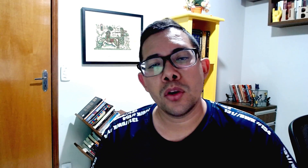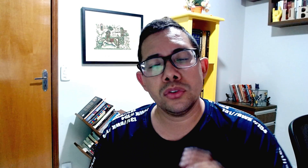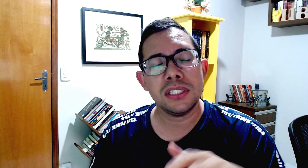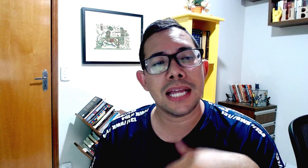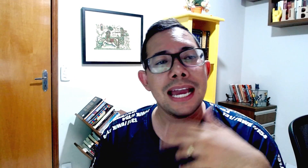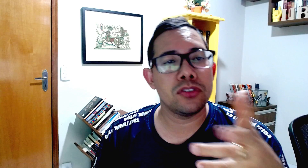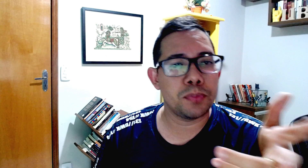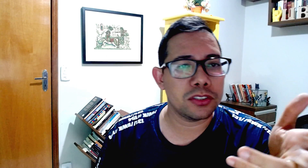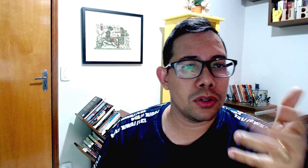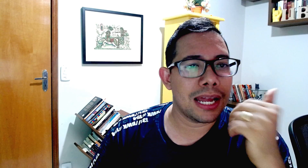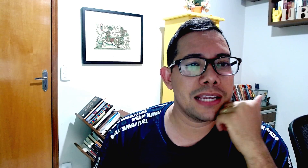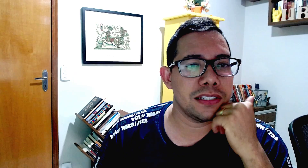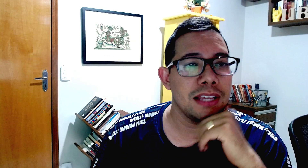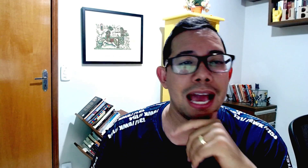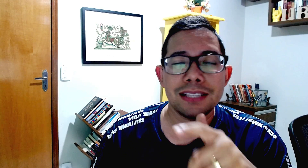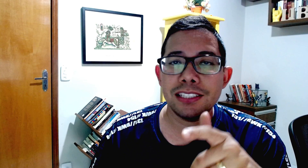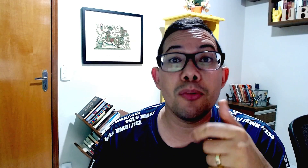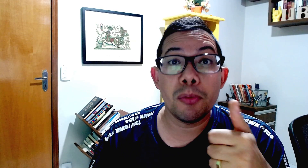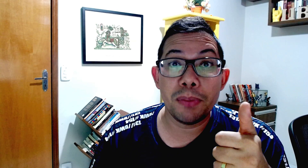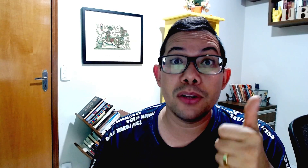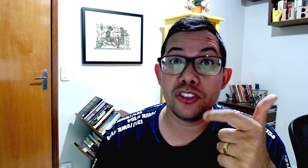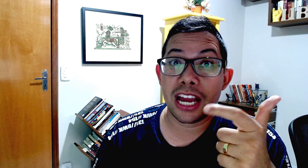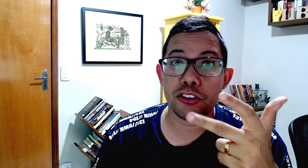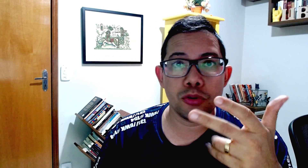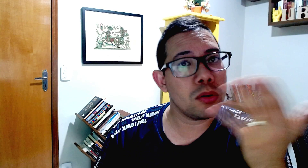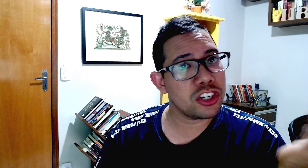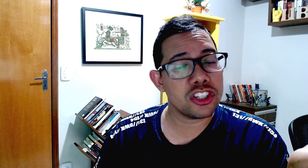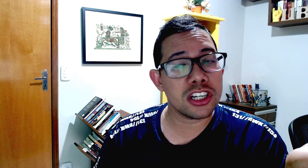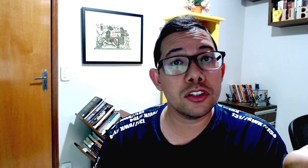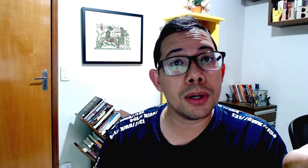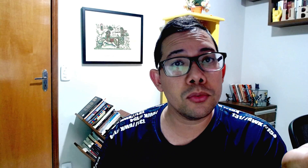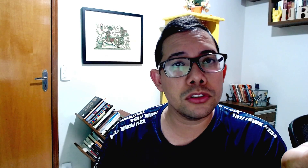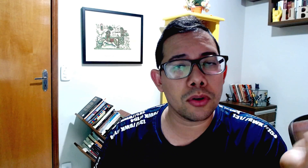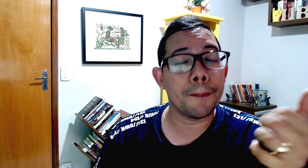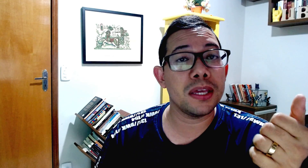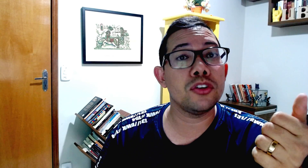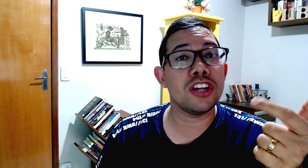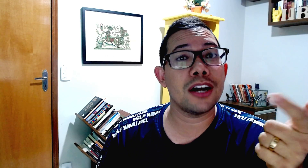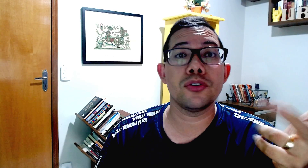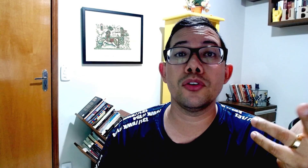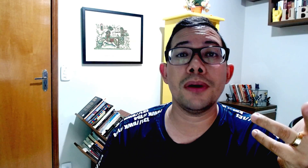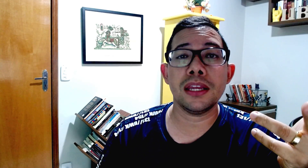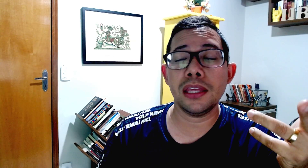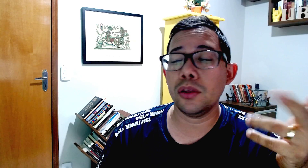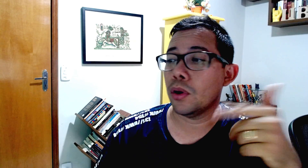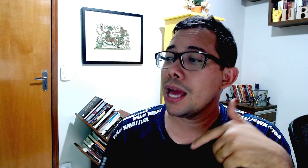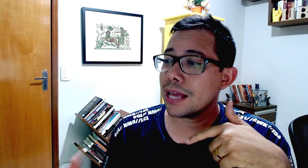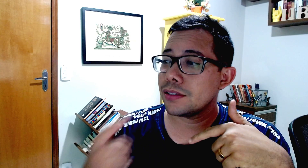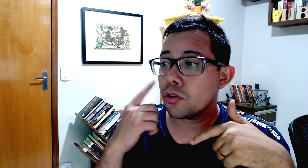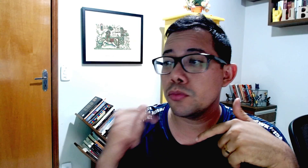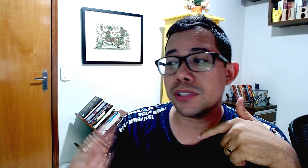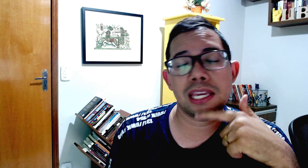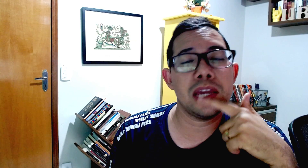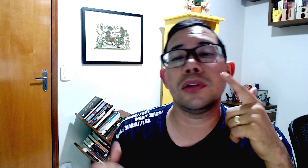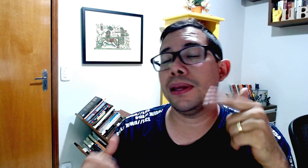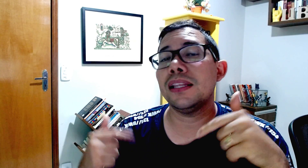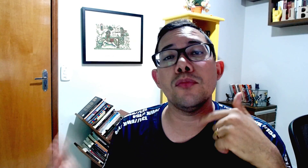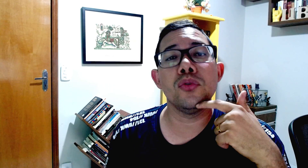Os sinais, os personagens, assim como Pedro, Tiago e João, a gente canta em uma música, ó. Pedro, Tiago e João no barquinho. Assim como Zaqueu, também tem